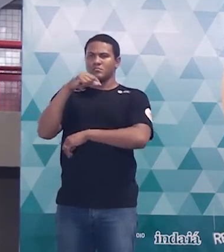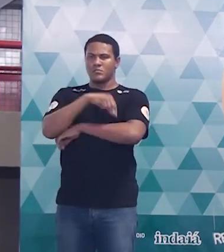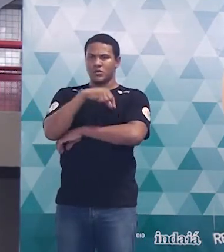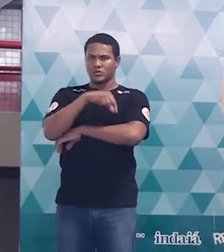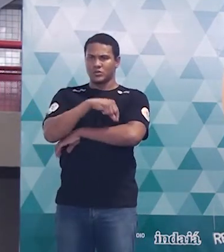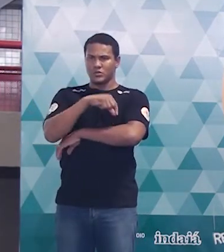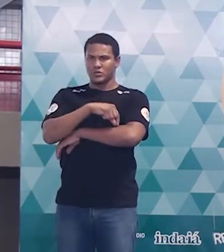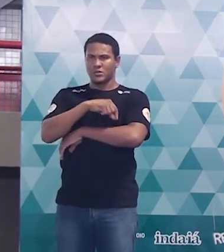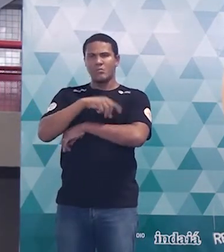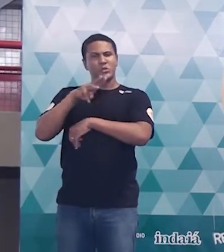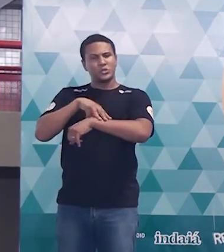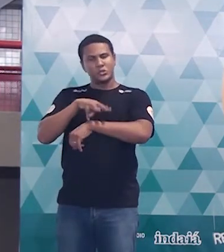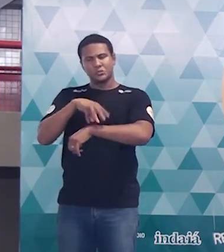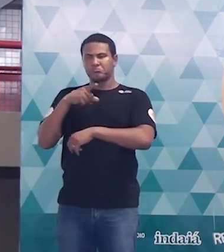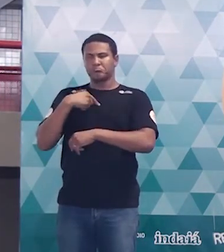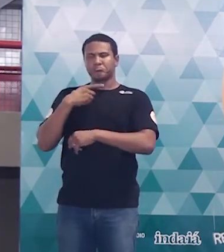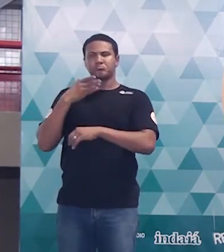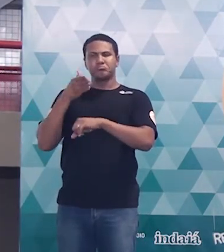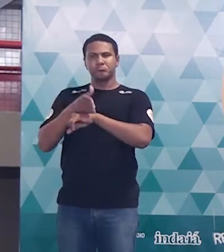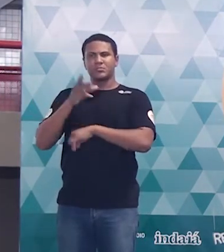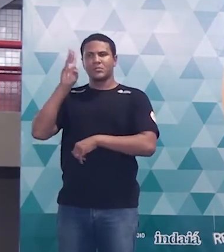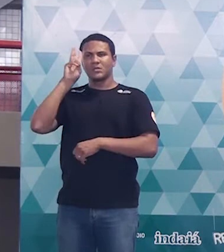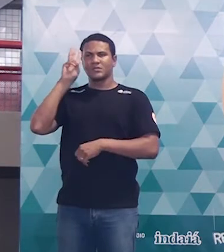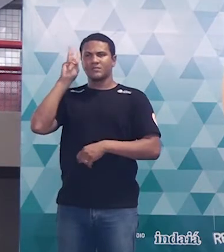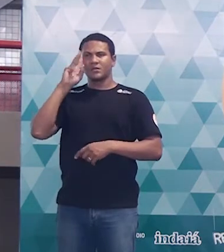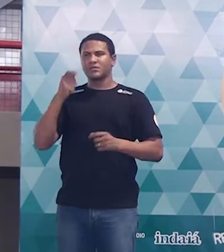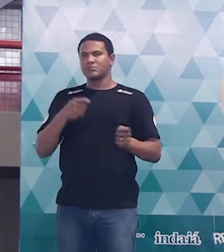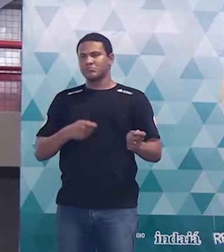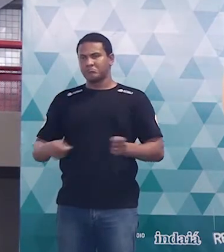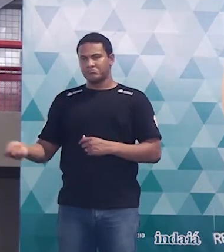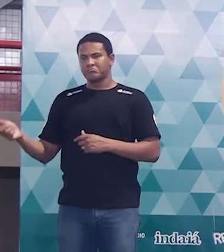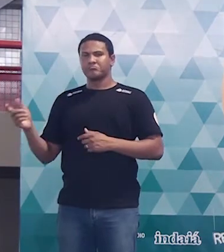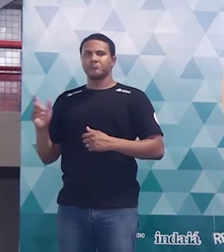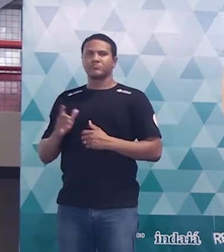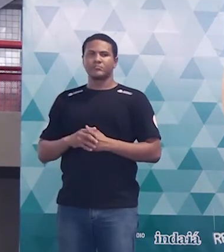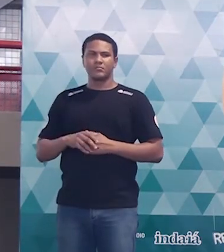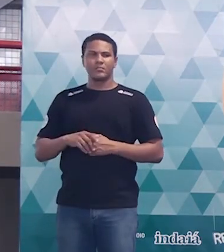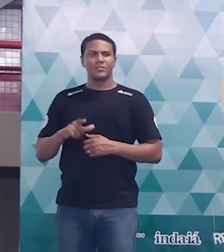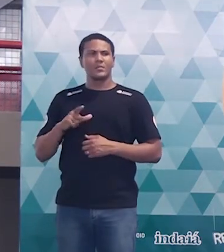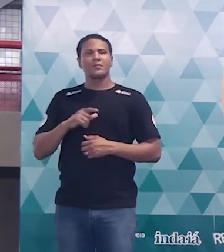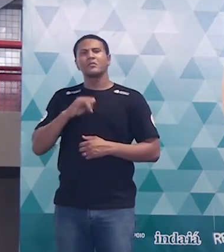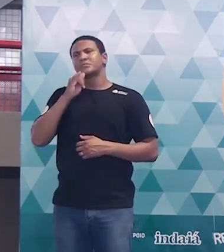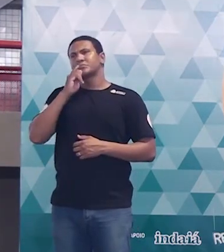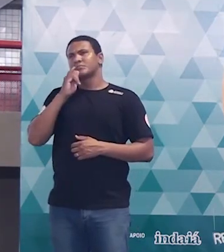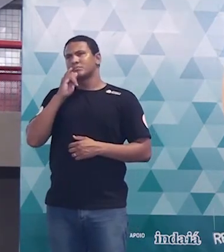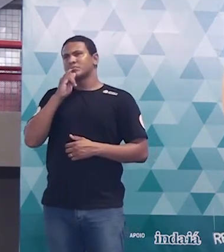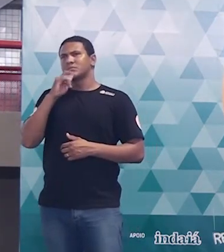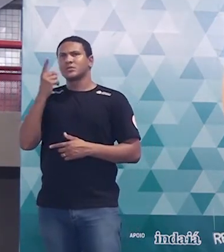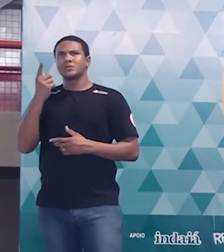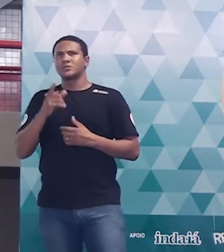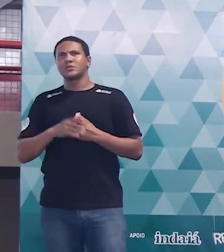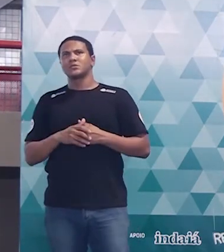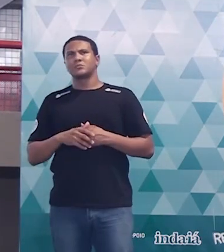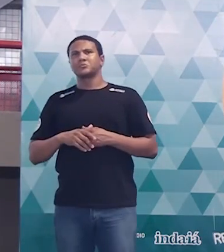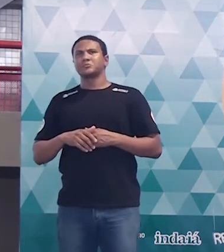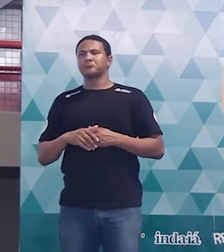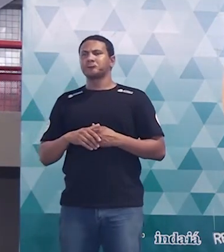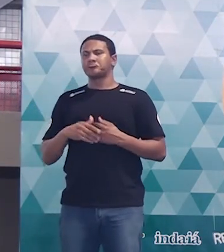3h40 da manhã, eu vou a Mossoró. Vamos imaginar que eu faça 1 quilômetro.